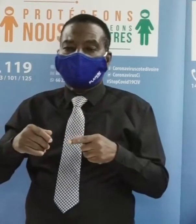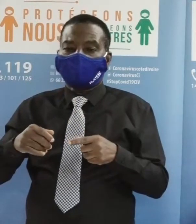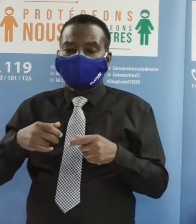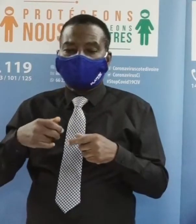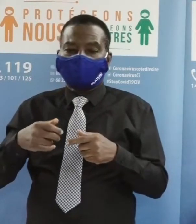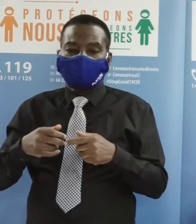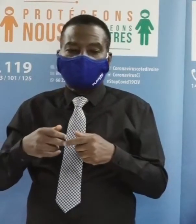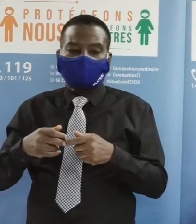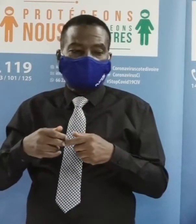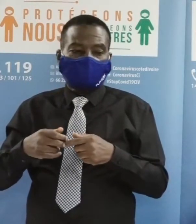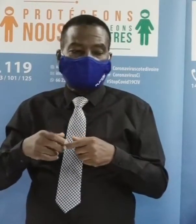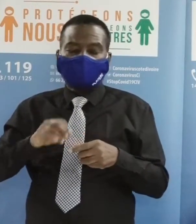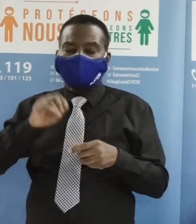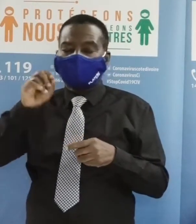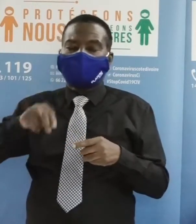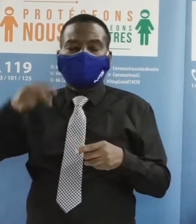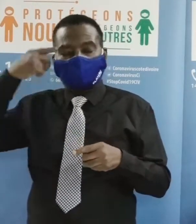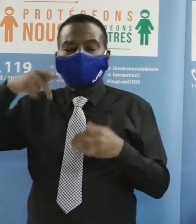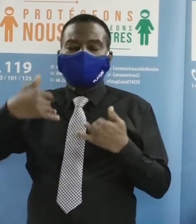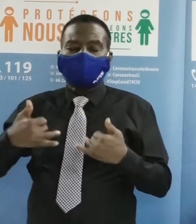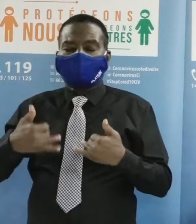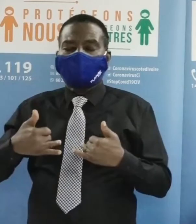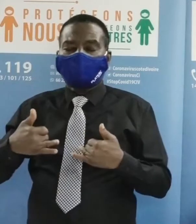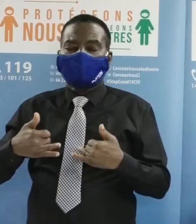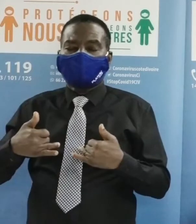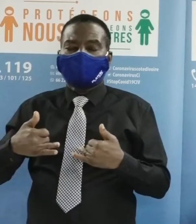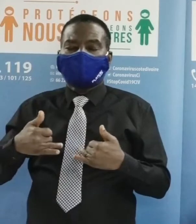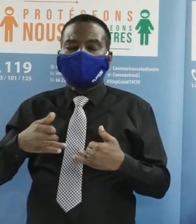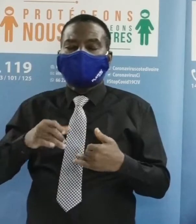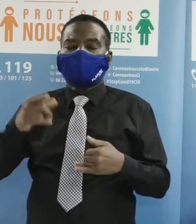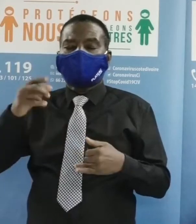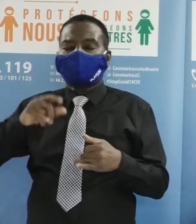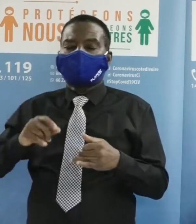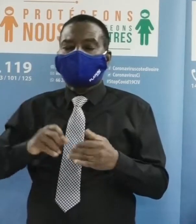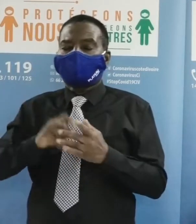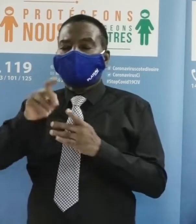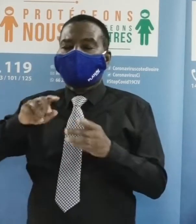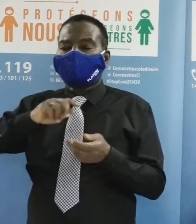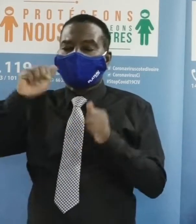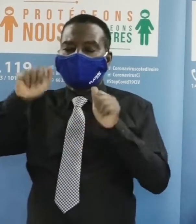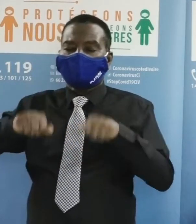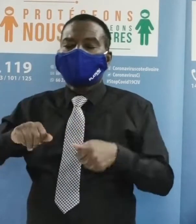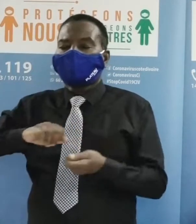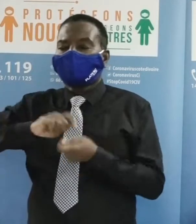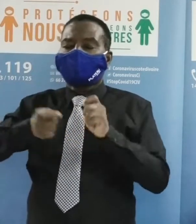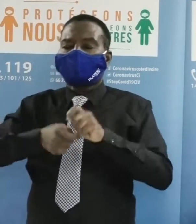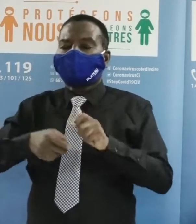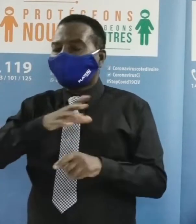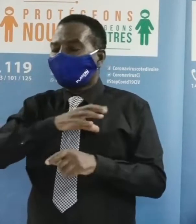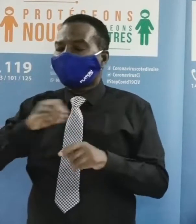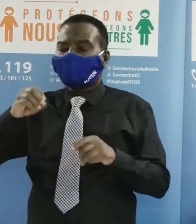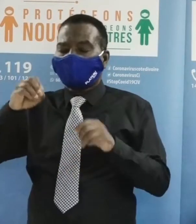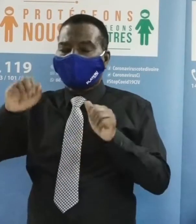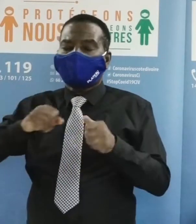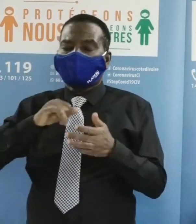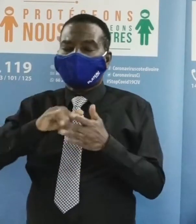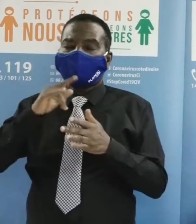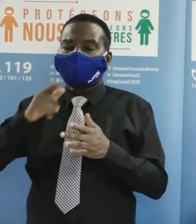graves donc pour le moment encore la stratégie peu changé mais pas la racine c'est